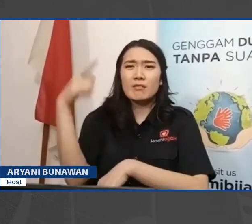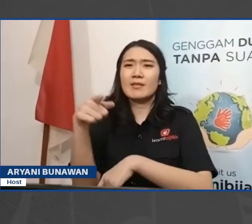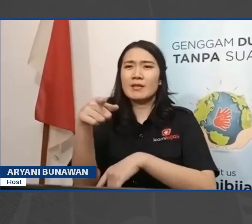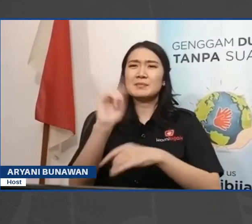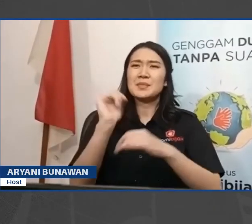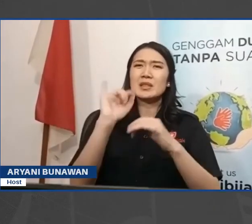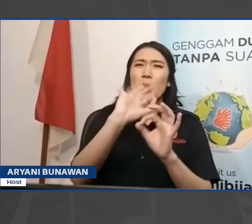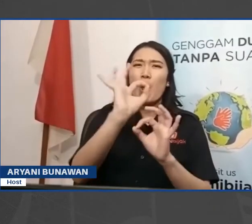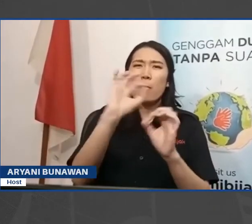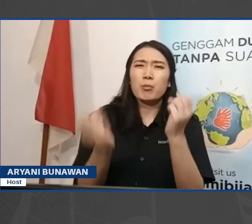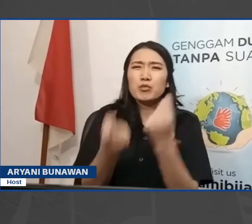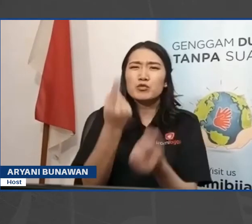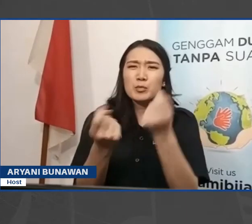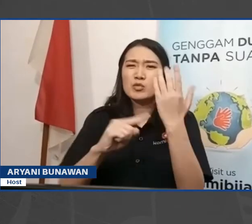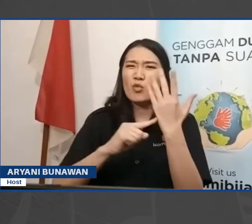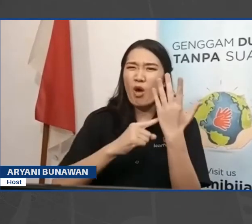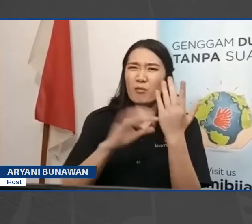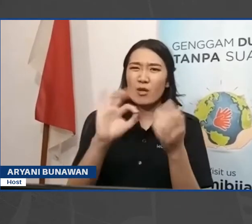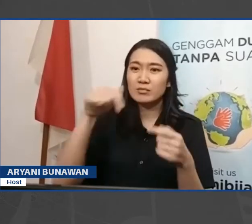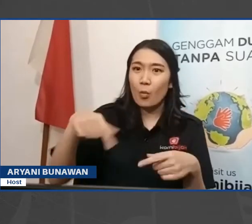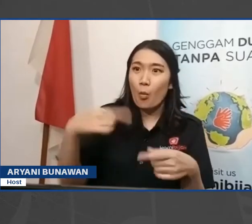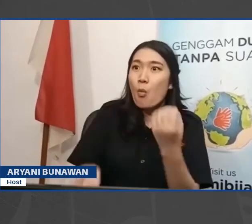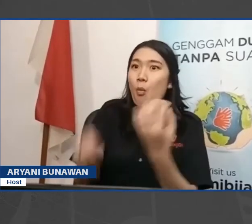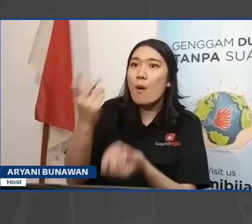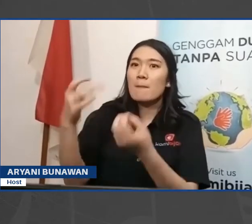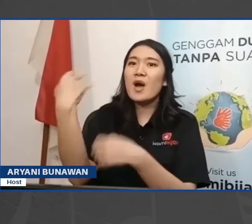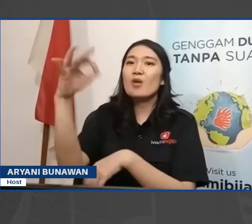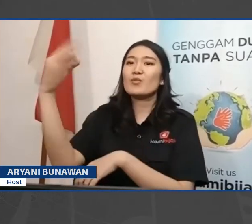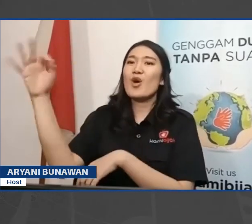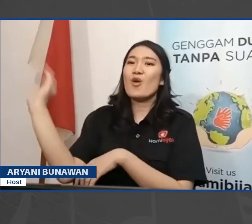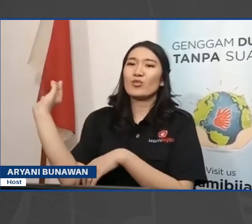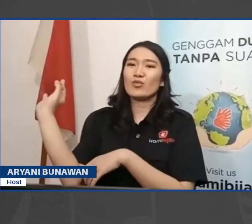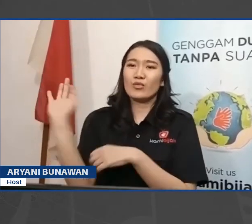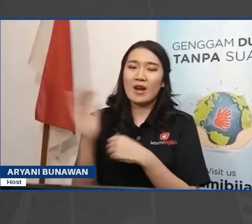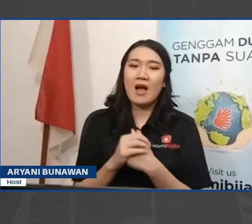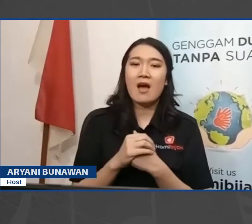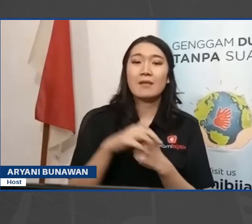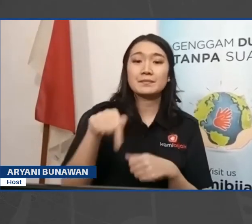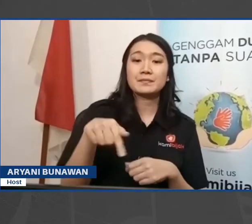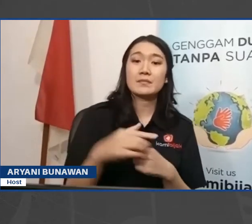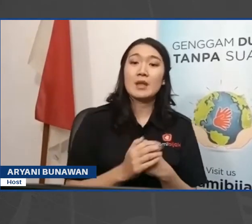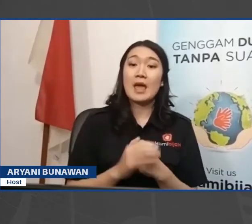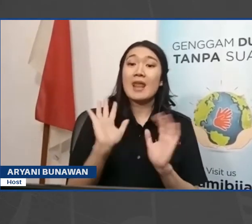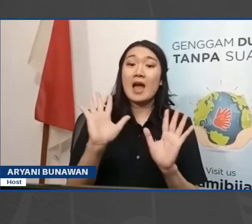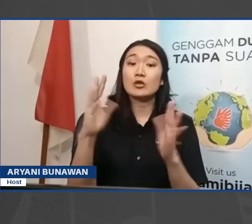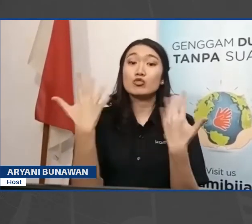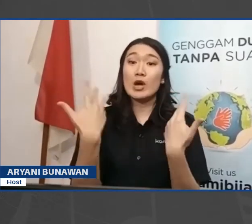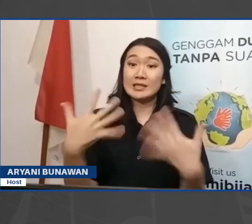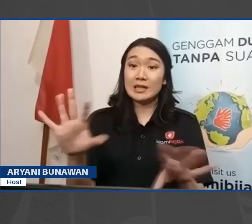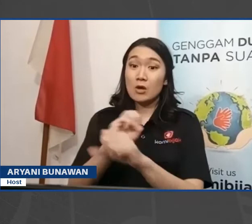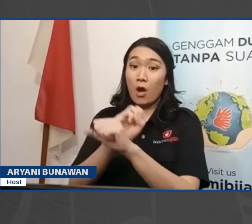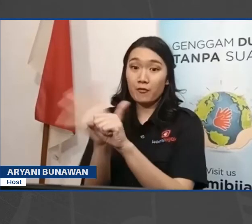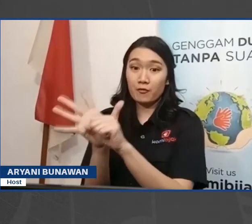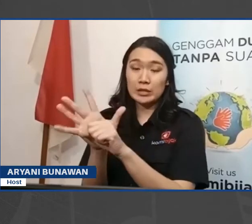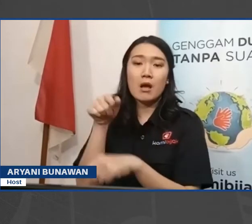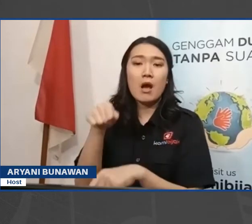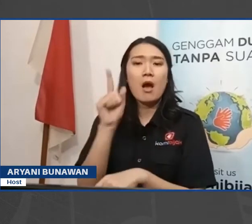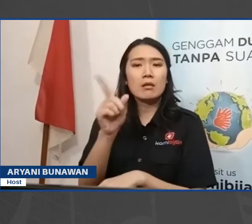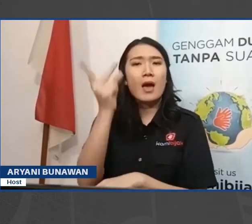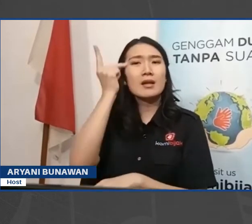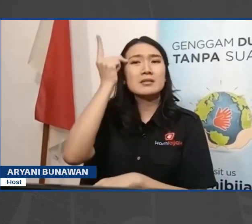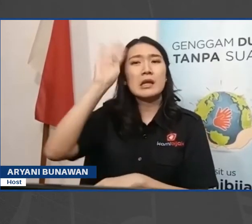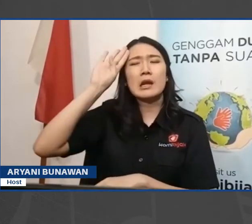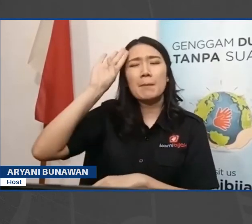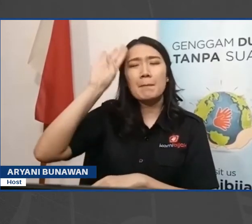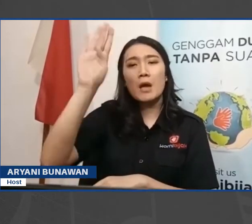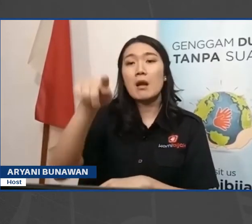Nah, betul. Dulu seperti belum ada juga gitu kan. Nah, sekarang udah mulai kelihatan di